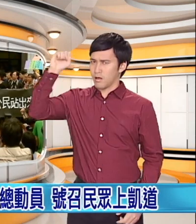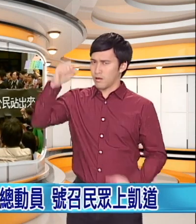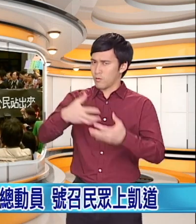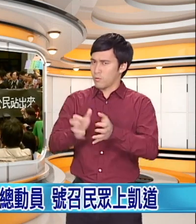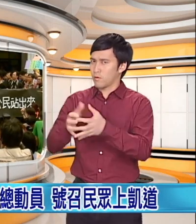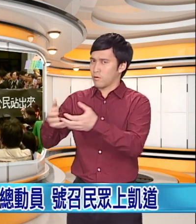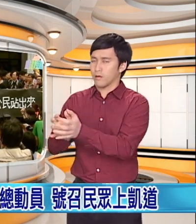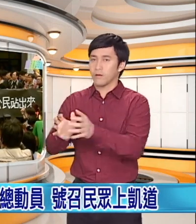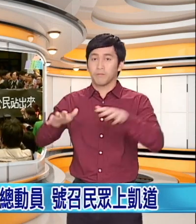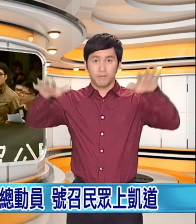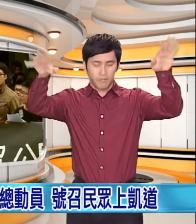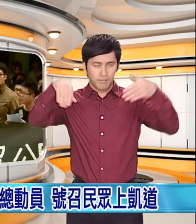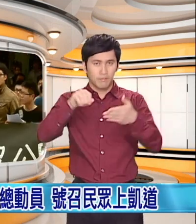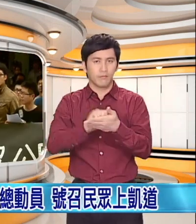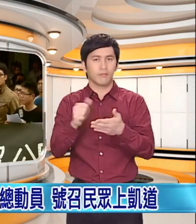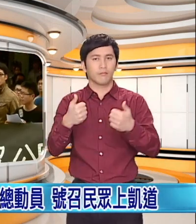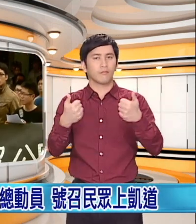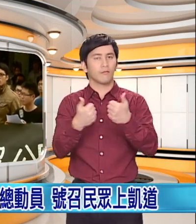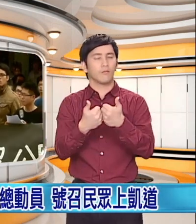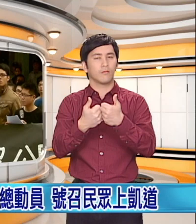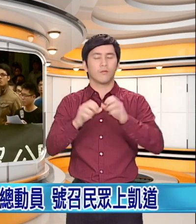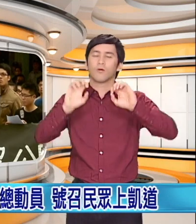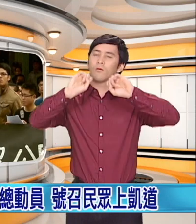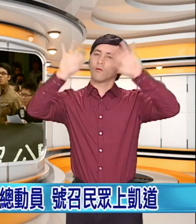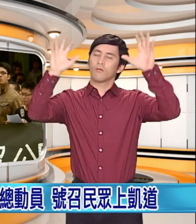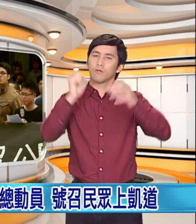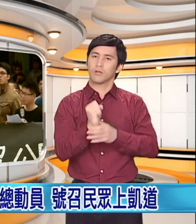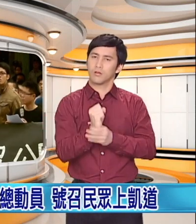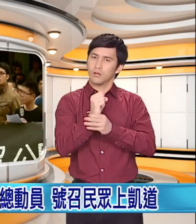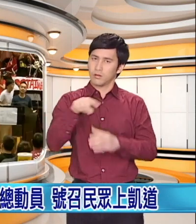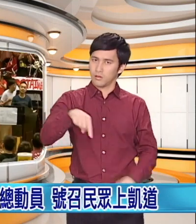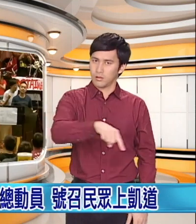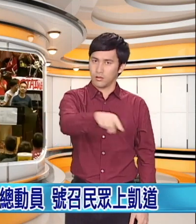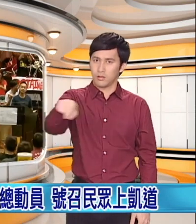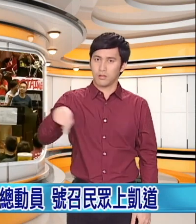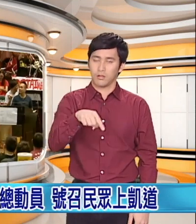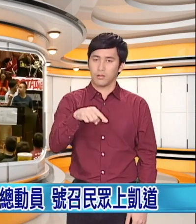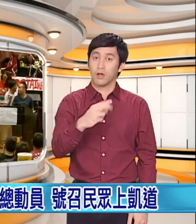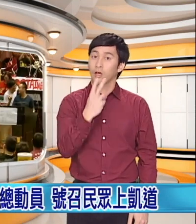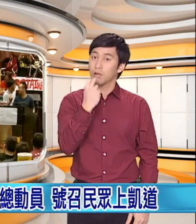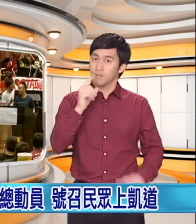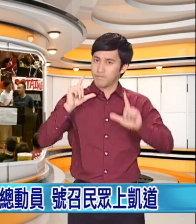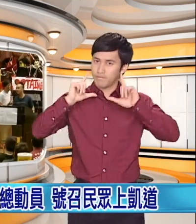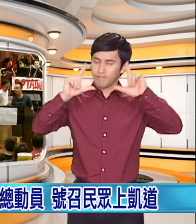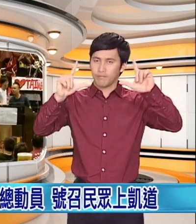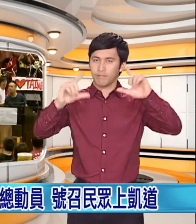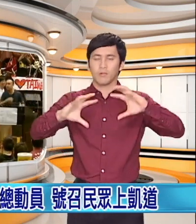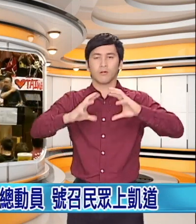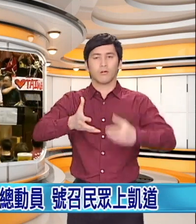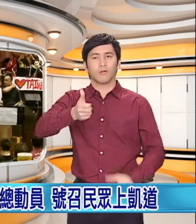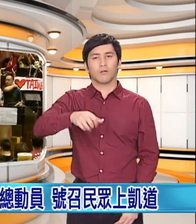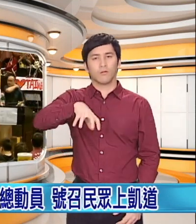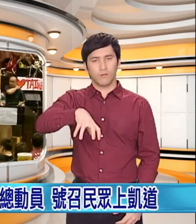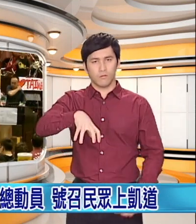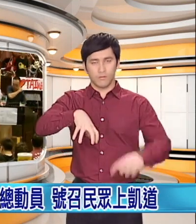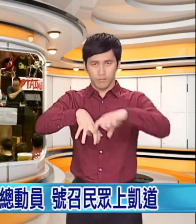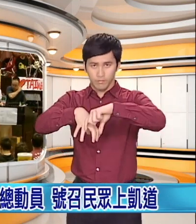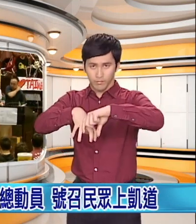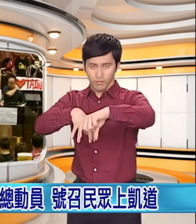将要发起下一波的行动，呼吁支持他们的群众星期天一起站出来，大家在凯达格